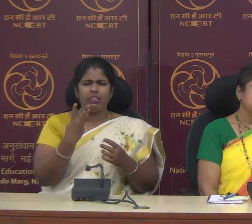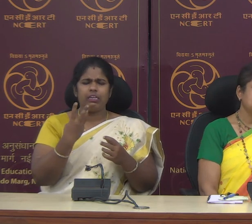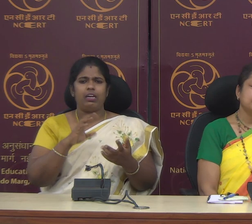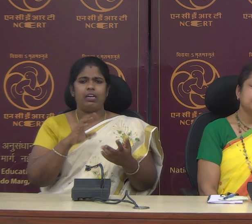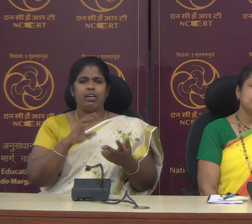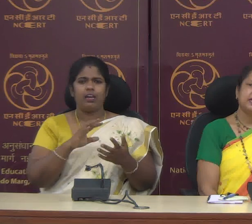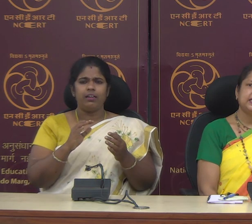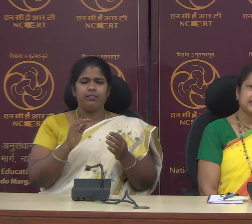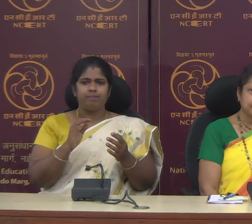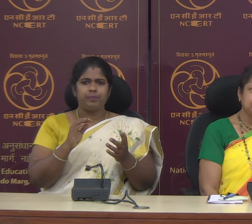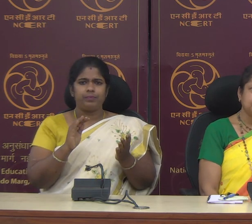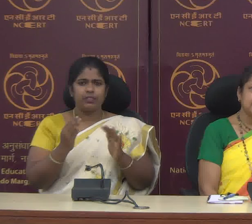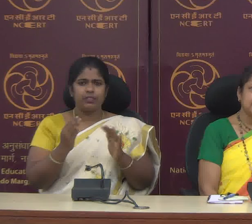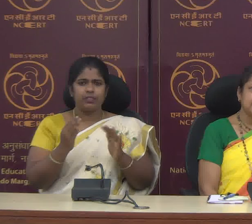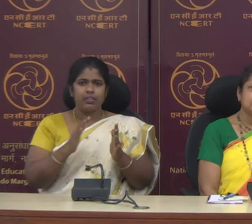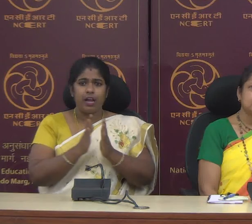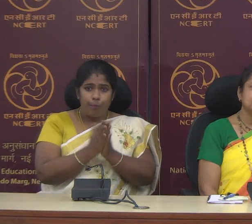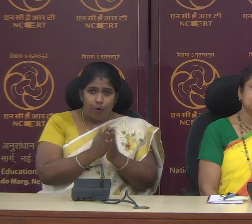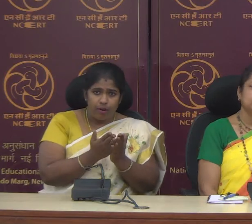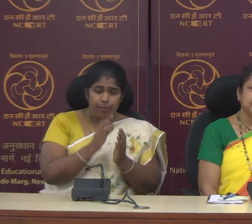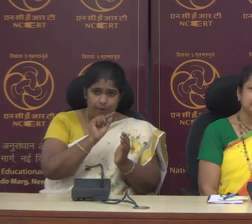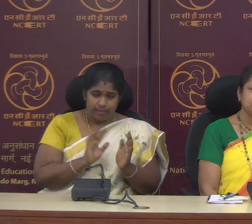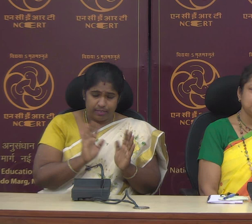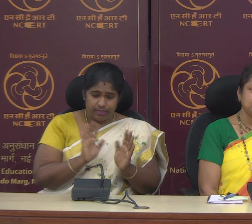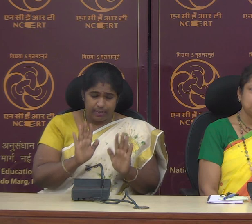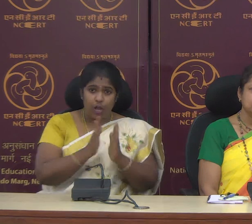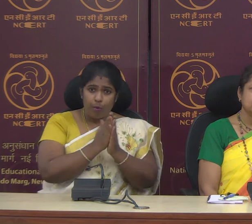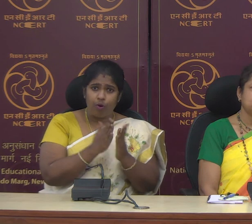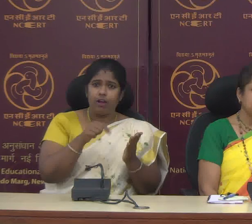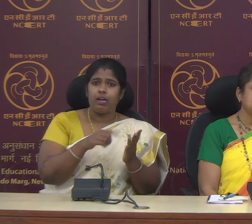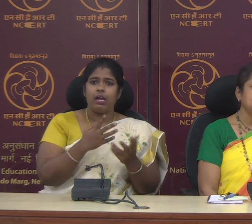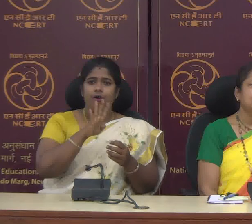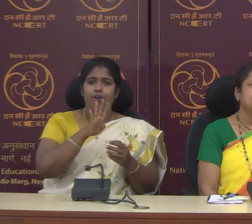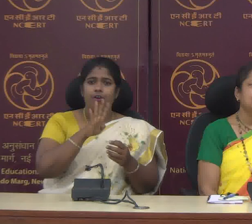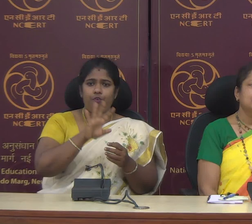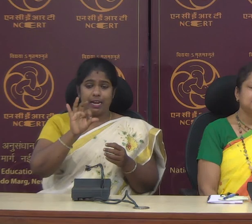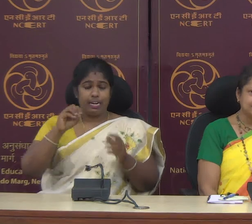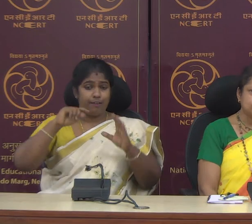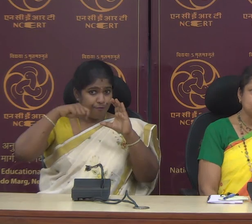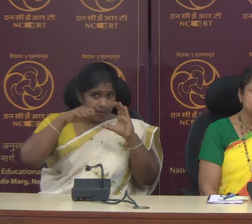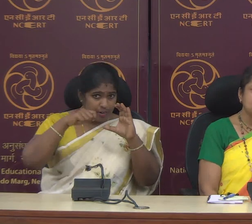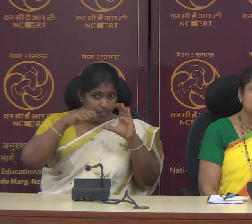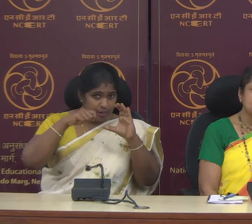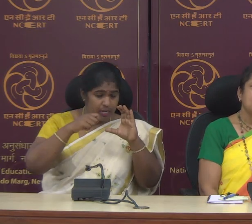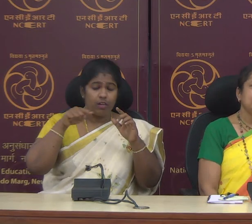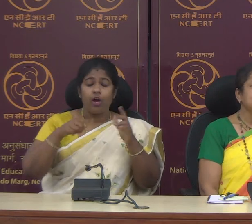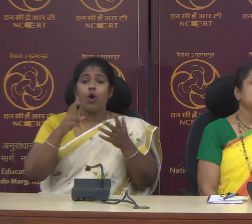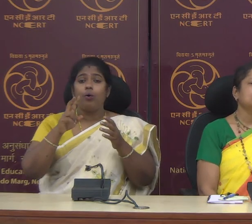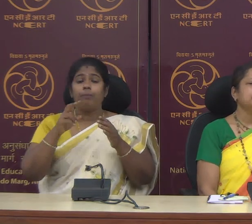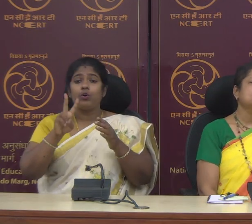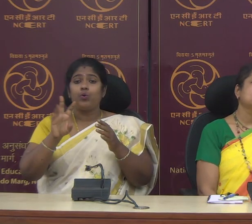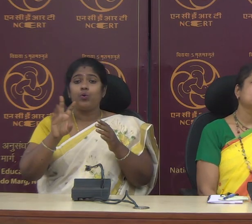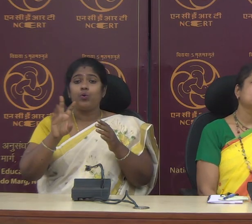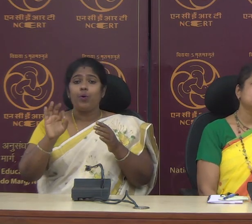है कि जो हमारी किताबें अभी हमने आज लॉन्च की हैं, 490 वीडियोस ऑफ 20 टेक्स्ट बुक्स, इनको